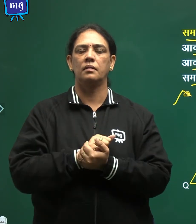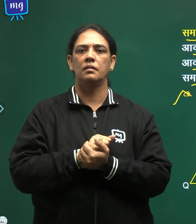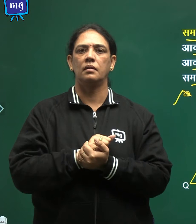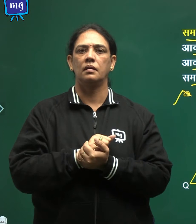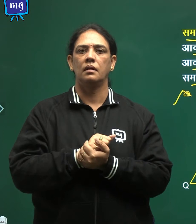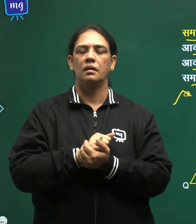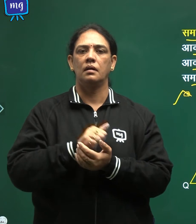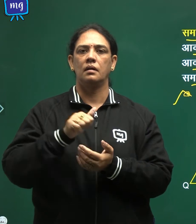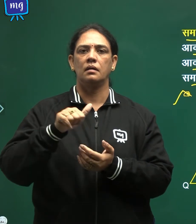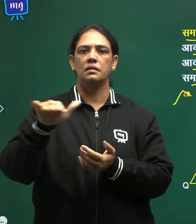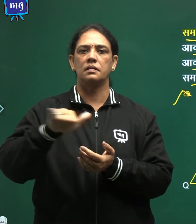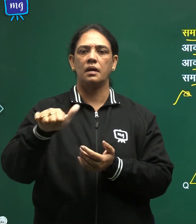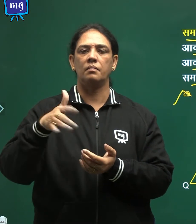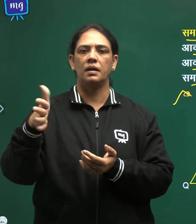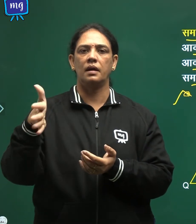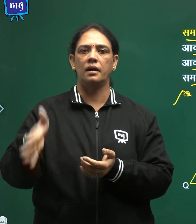समान नहीं है,